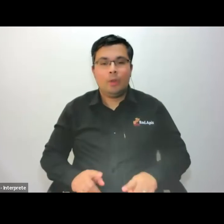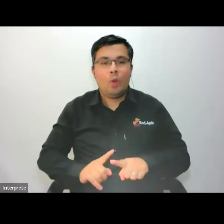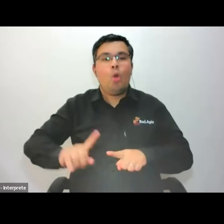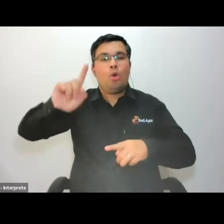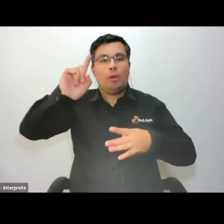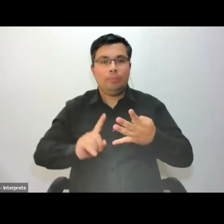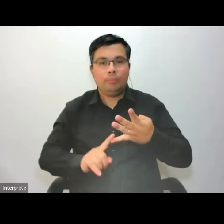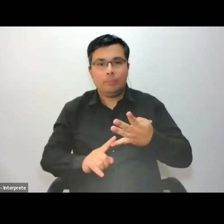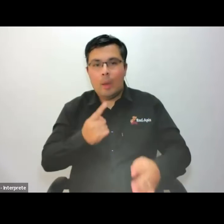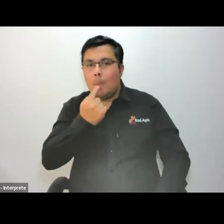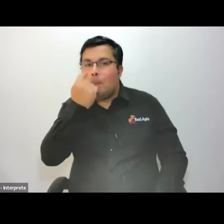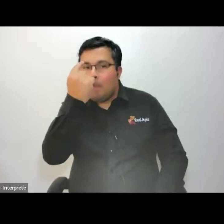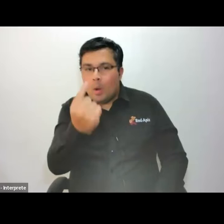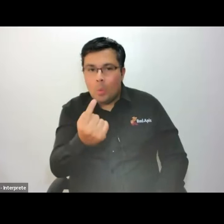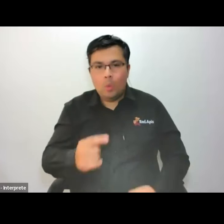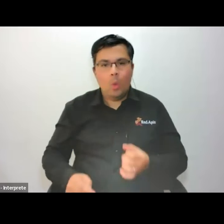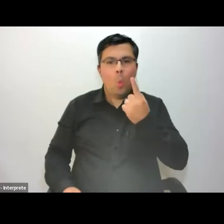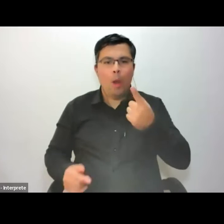desafíos plantea la ley